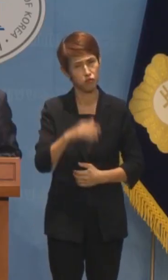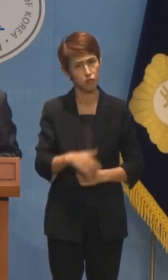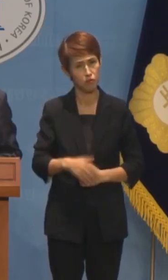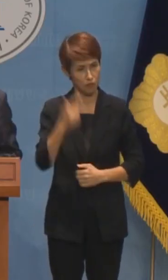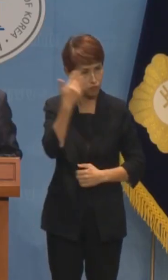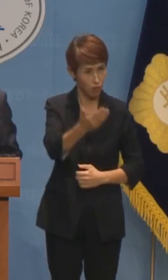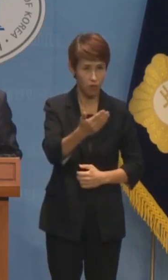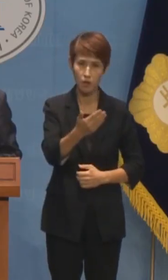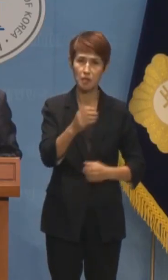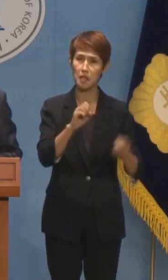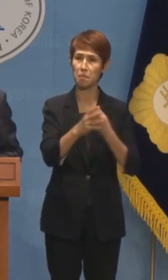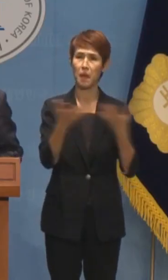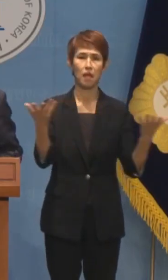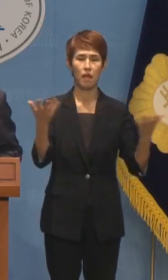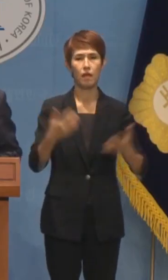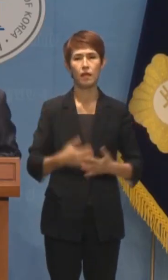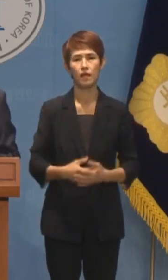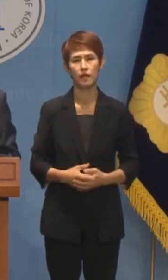아랑곳하지 않습니다.